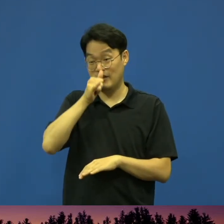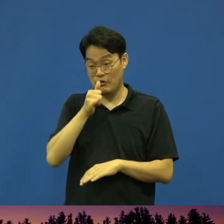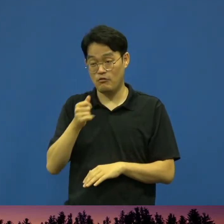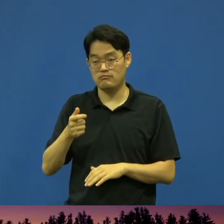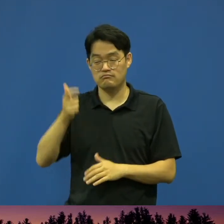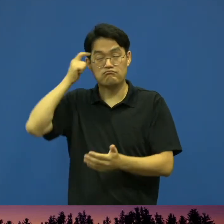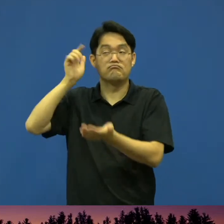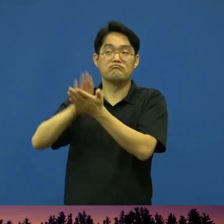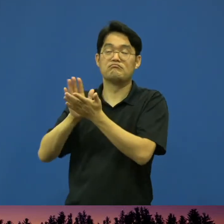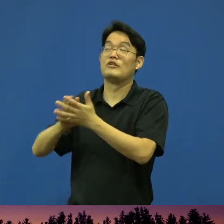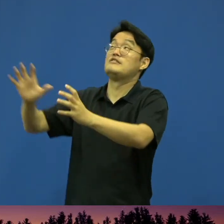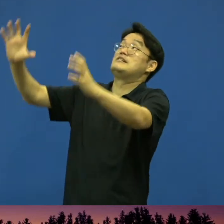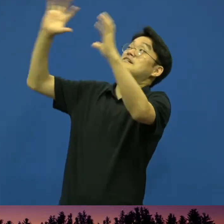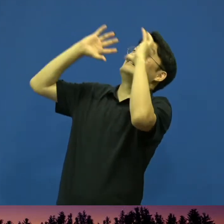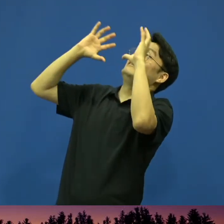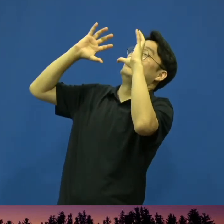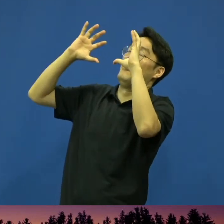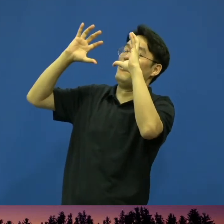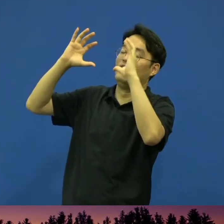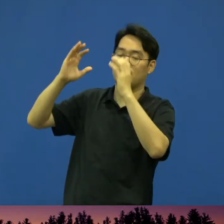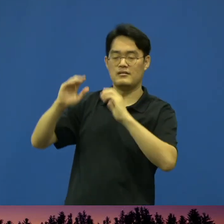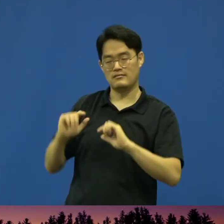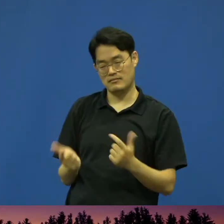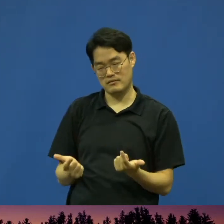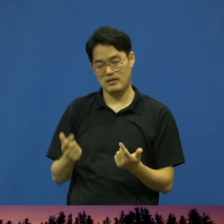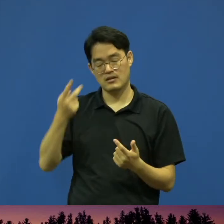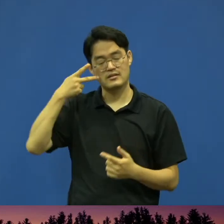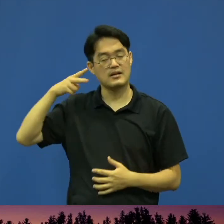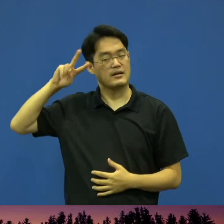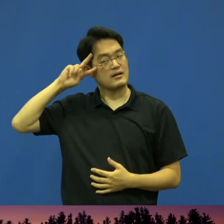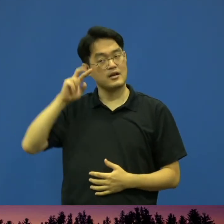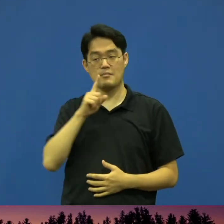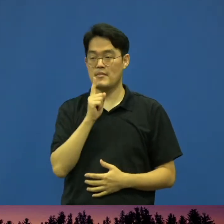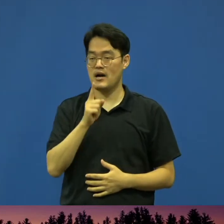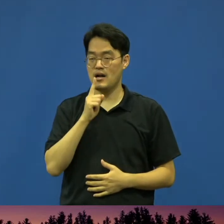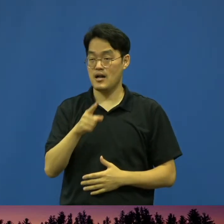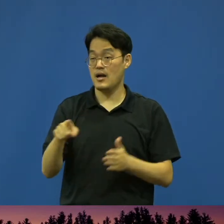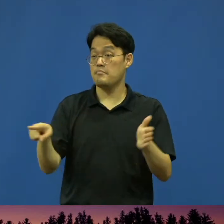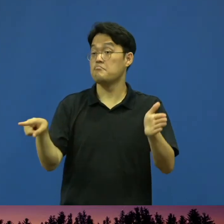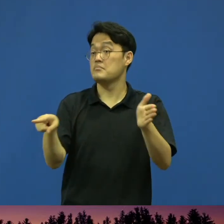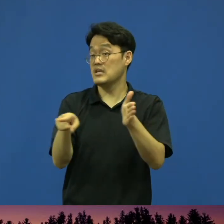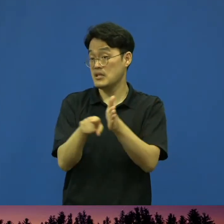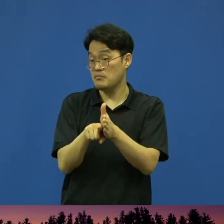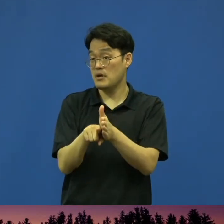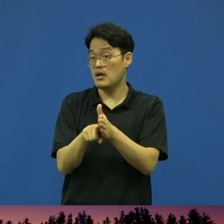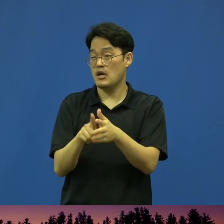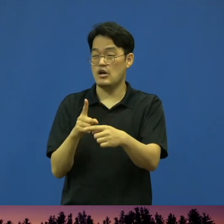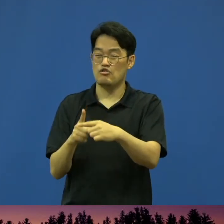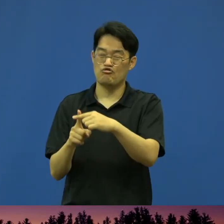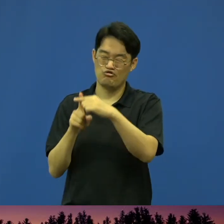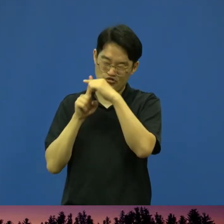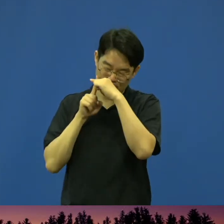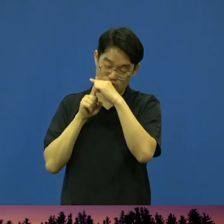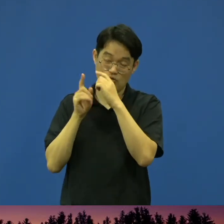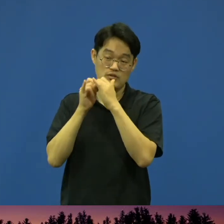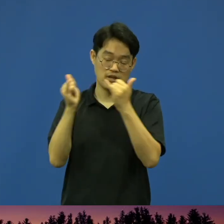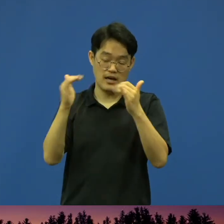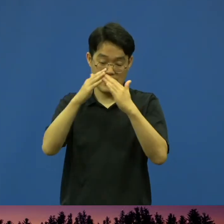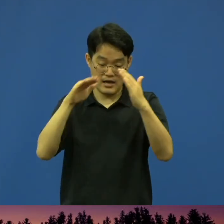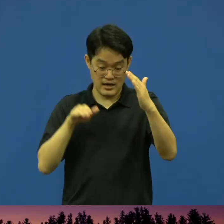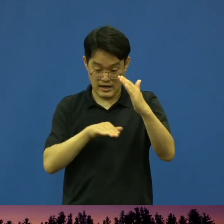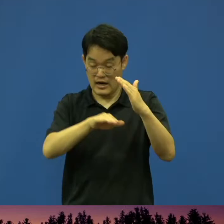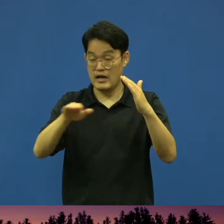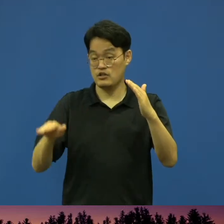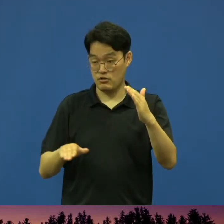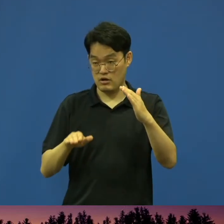쏟아지는 것도 아닙니다. 그것은 착각인 거죠. 믿음의 엄청난 순교자의 가문 가운데 우리가 포함되어 있다